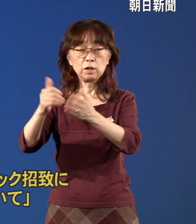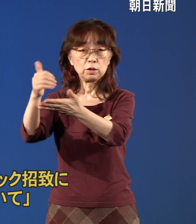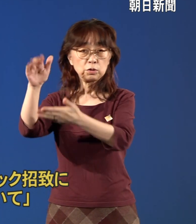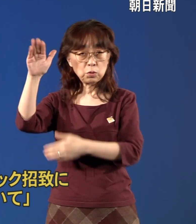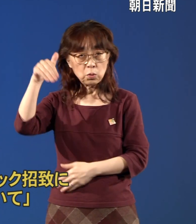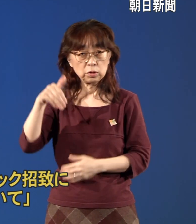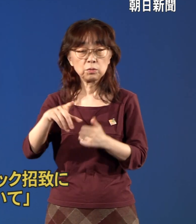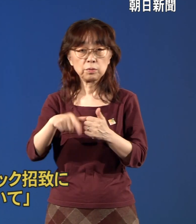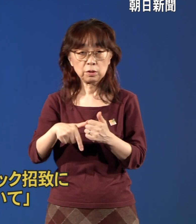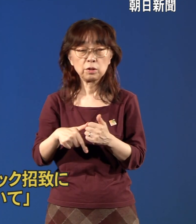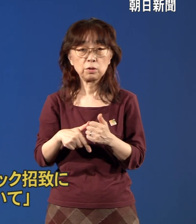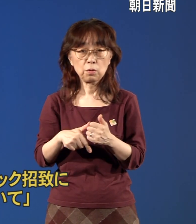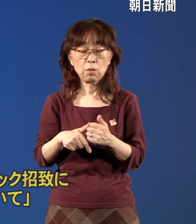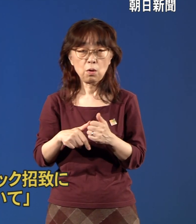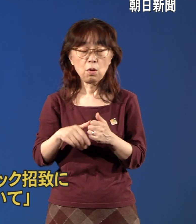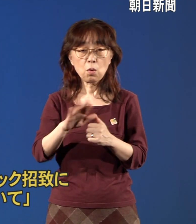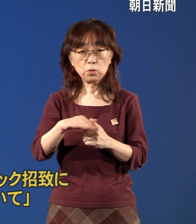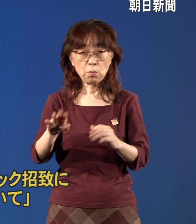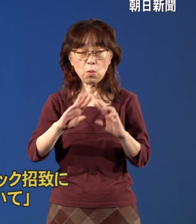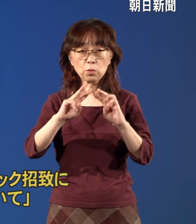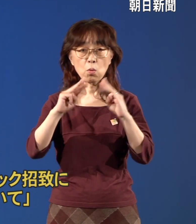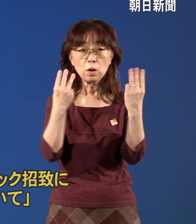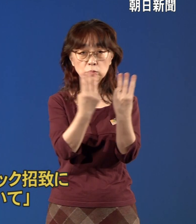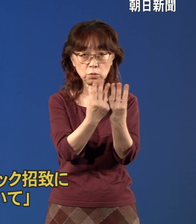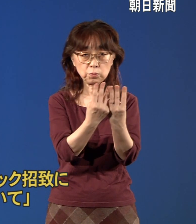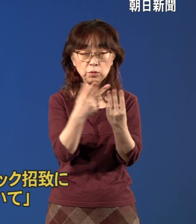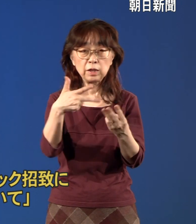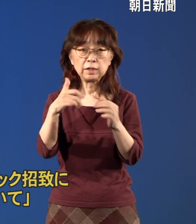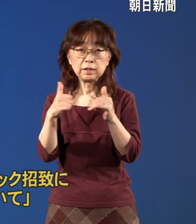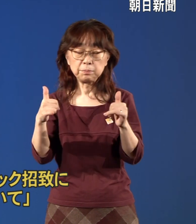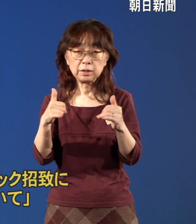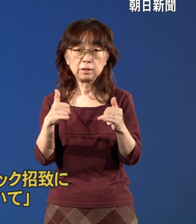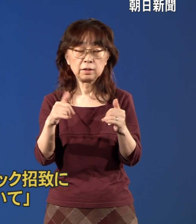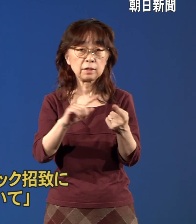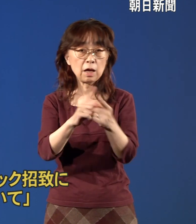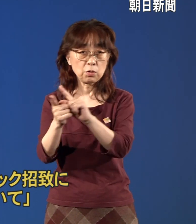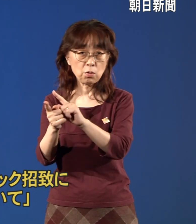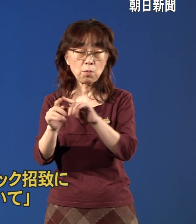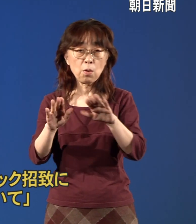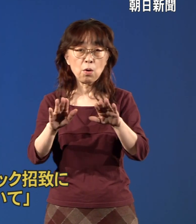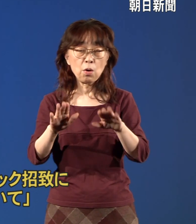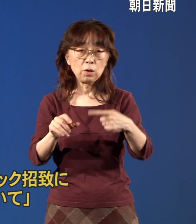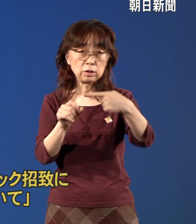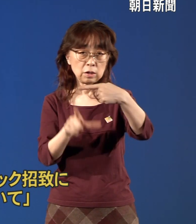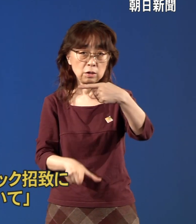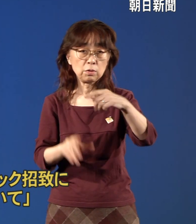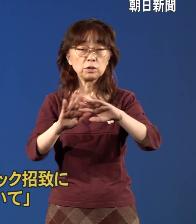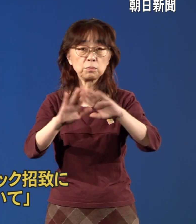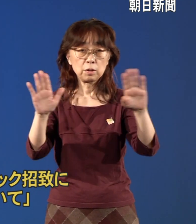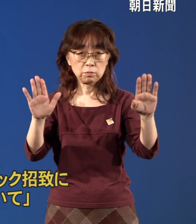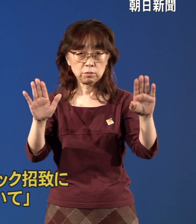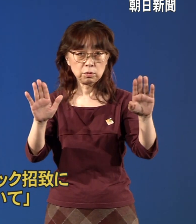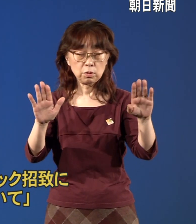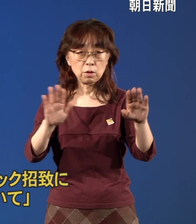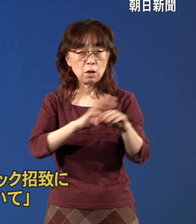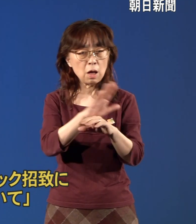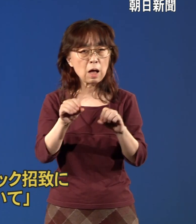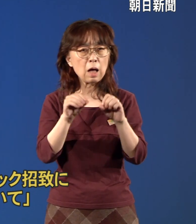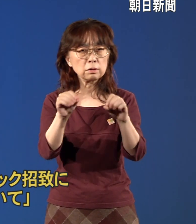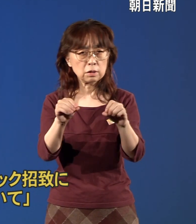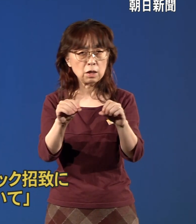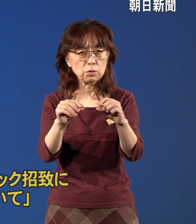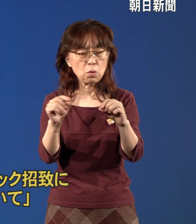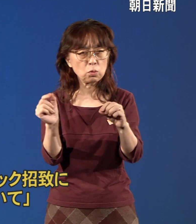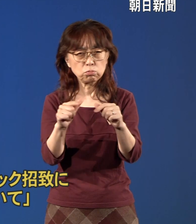市民対話、はい、今月末から始まると思うんですけれども、コロナの感染の急拡大です